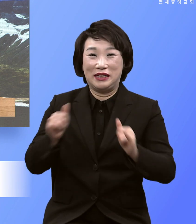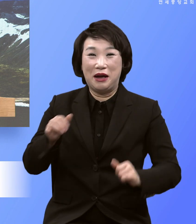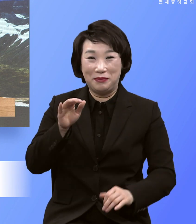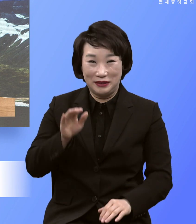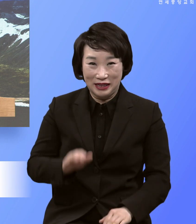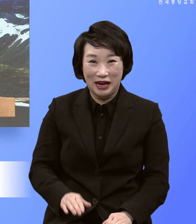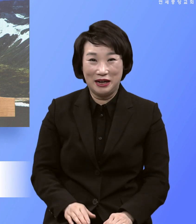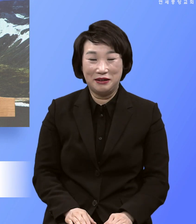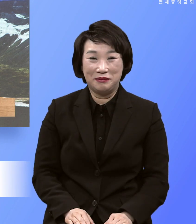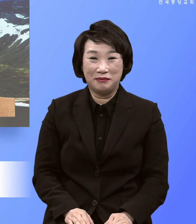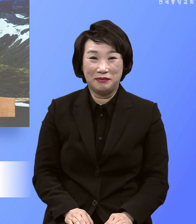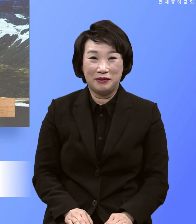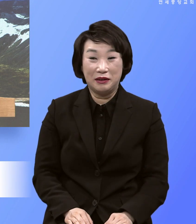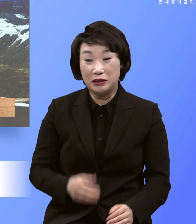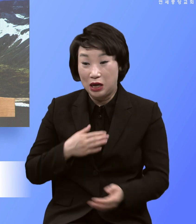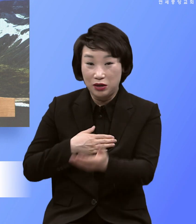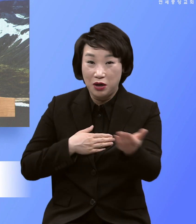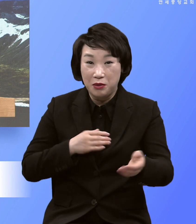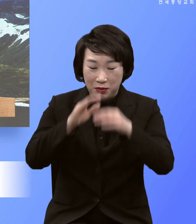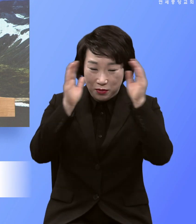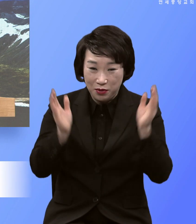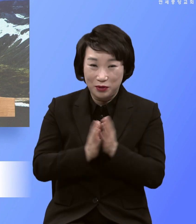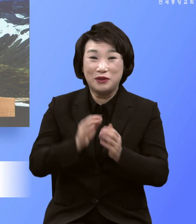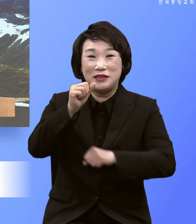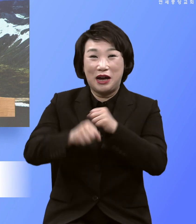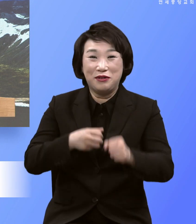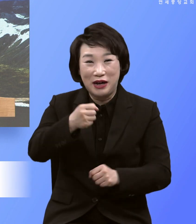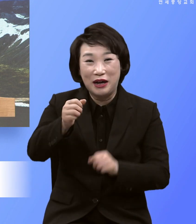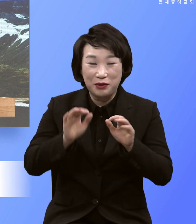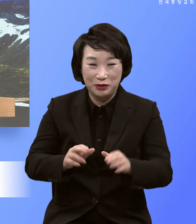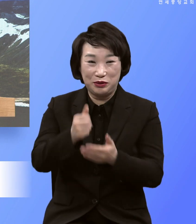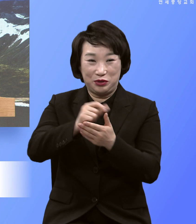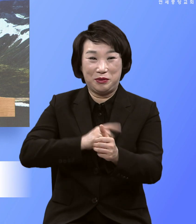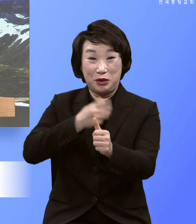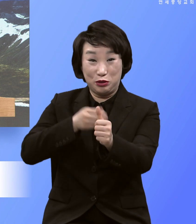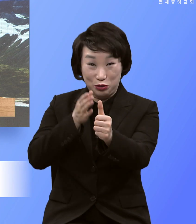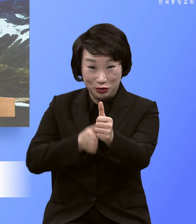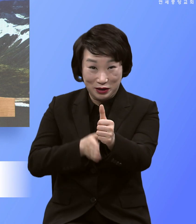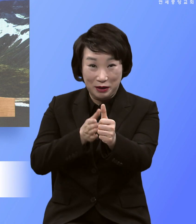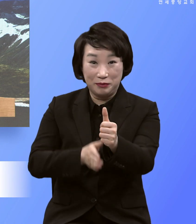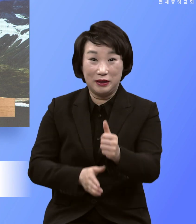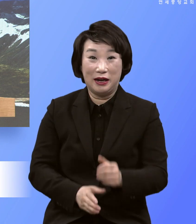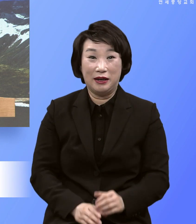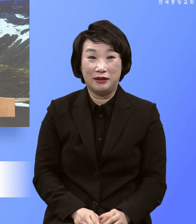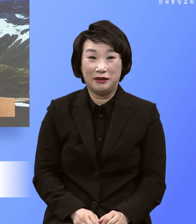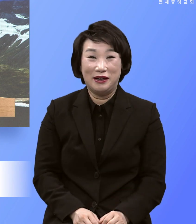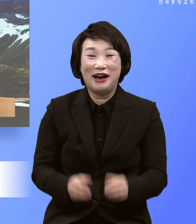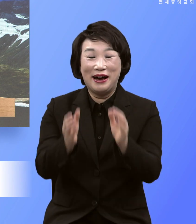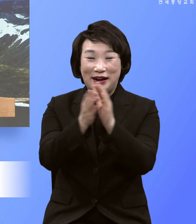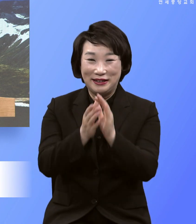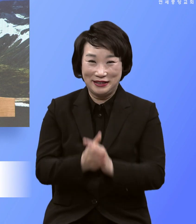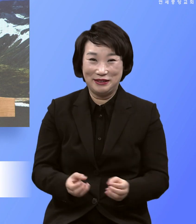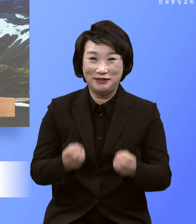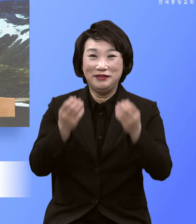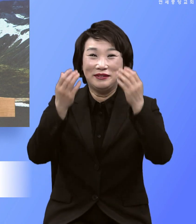사람이라. 여러분 모두 자유하시기를 주님의 이름으로 축원합니다.